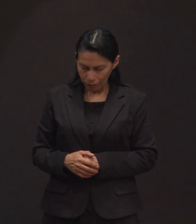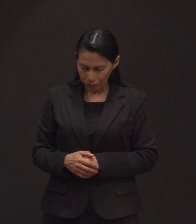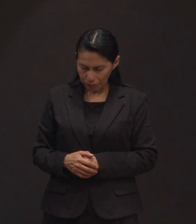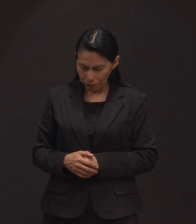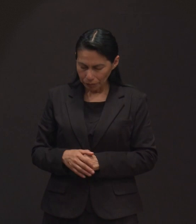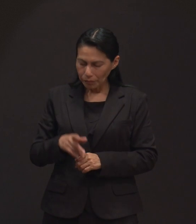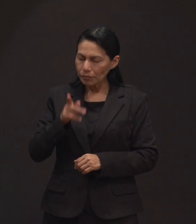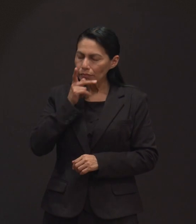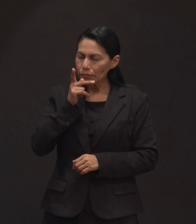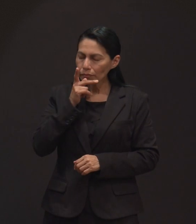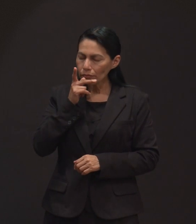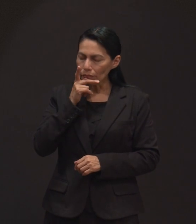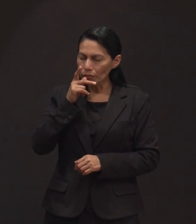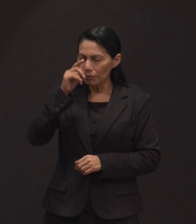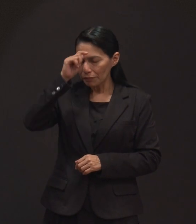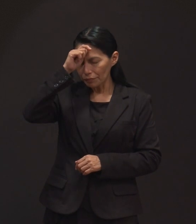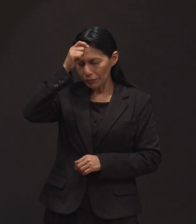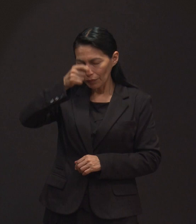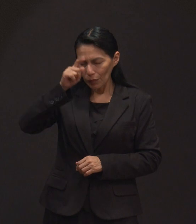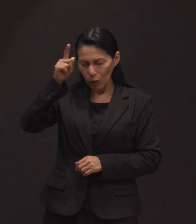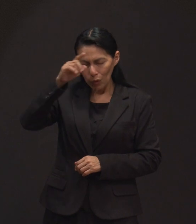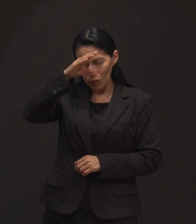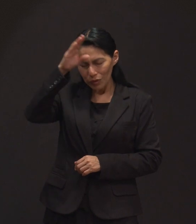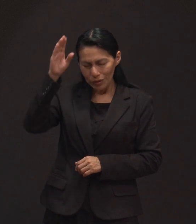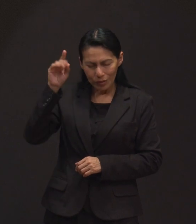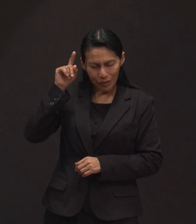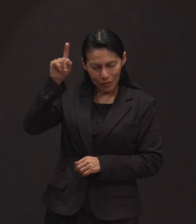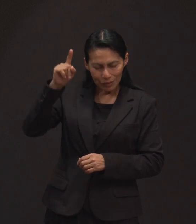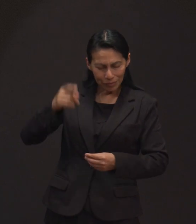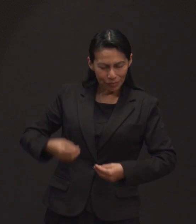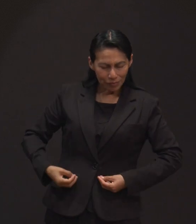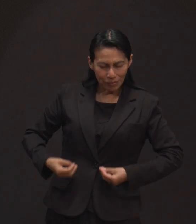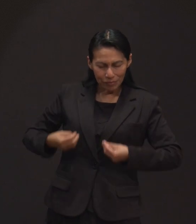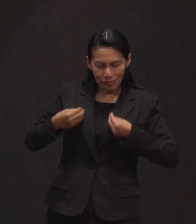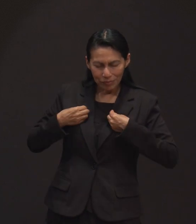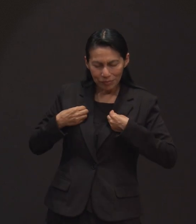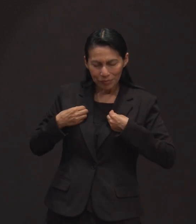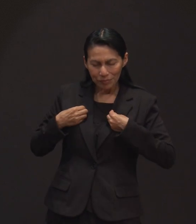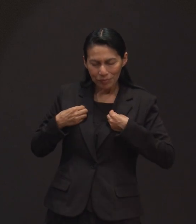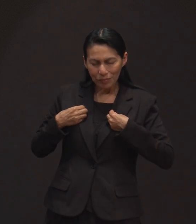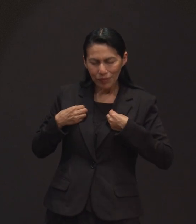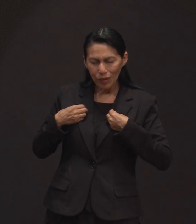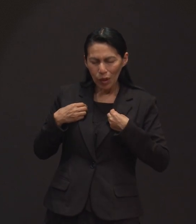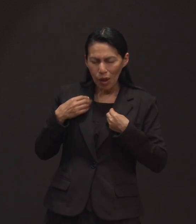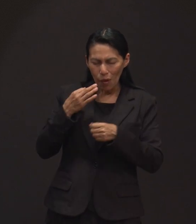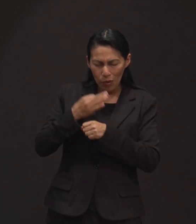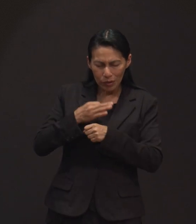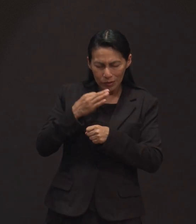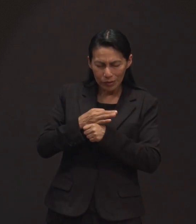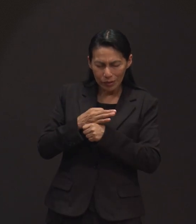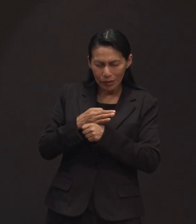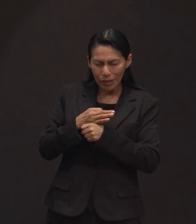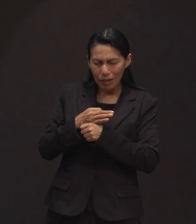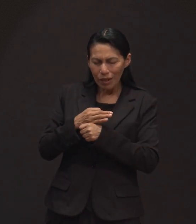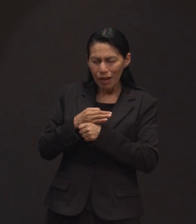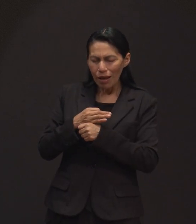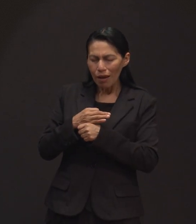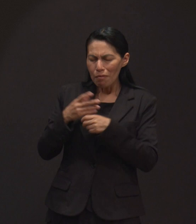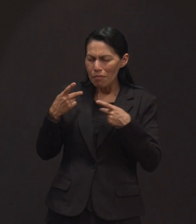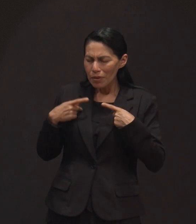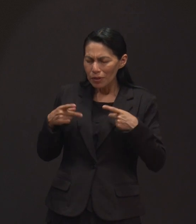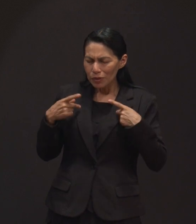Oremos. Bendito Padre Celestial, que moras en las alturas de los cielos, Señor, te damos gracias en estos